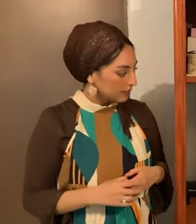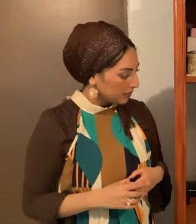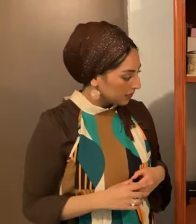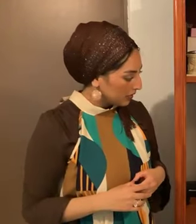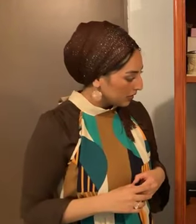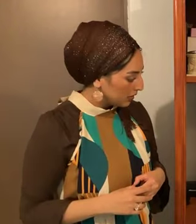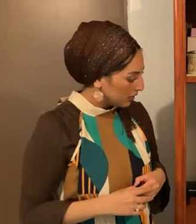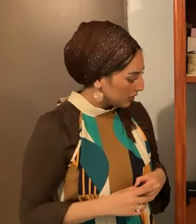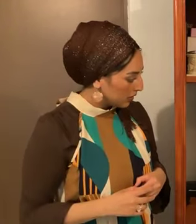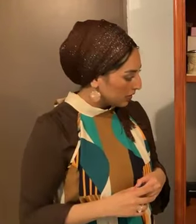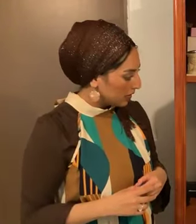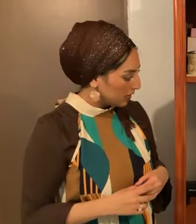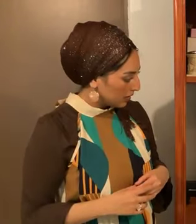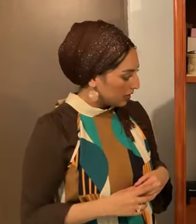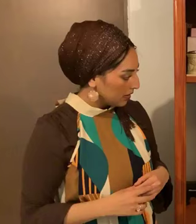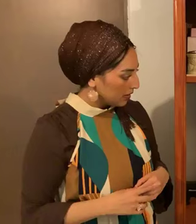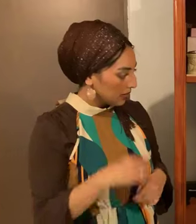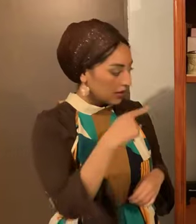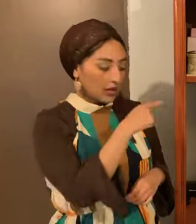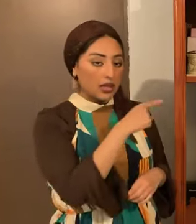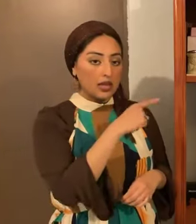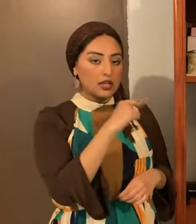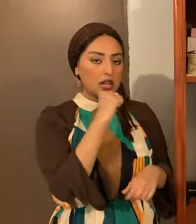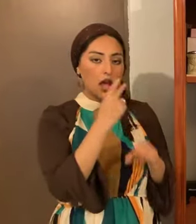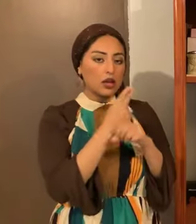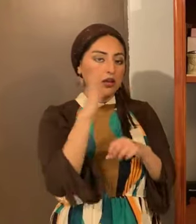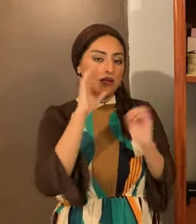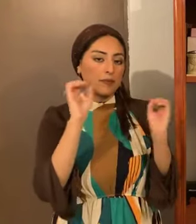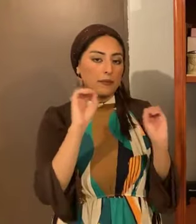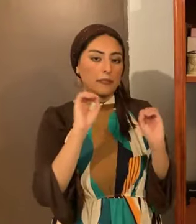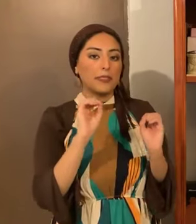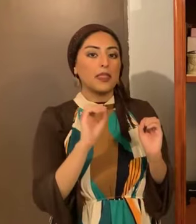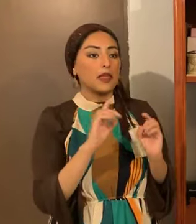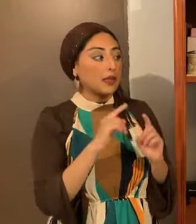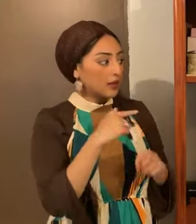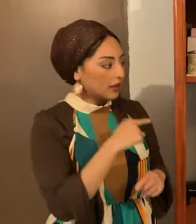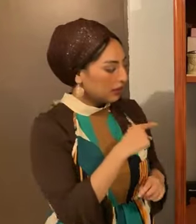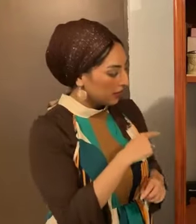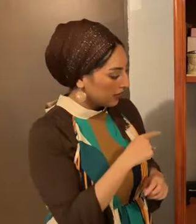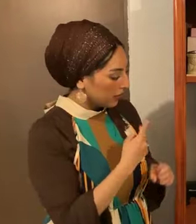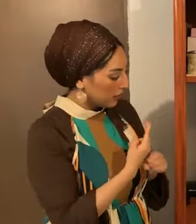Miren, esto es una darbuka, ¿sí? Esto es una darbuka,